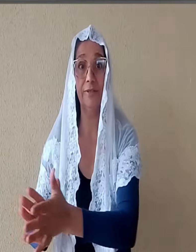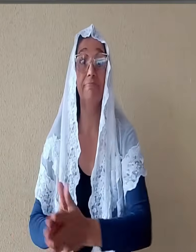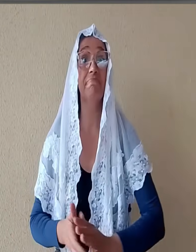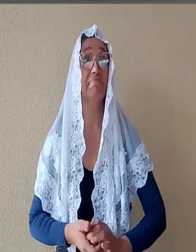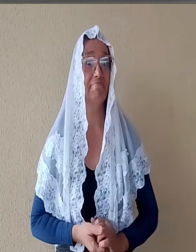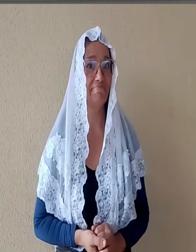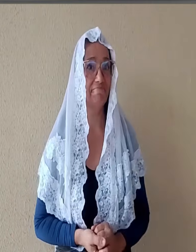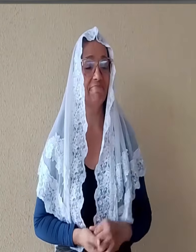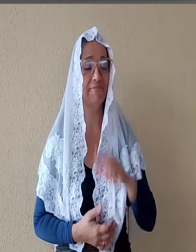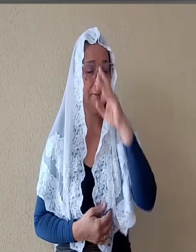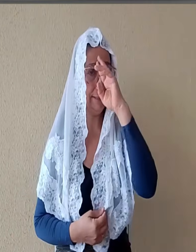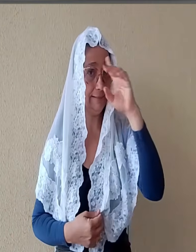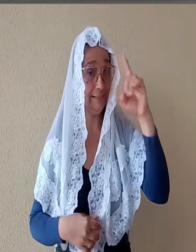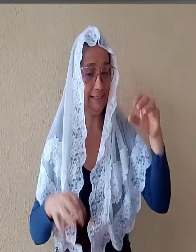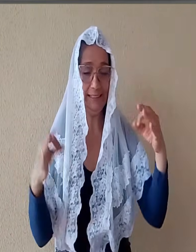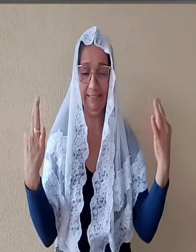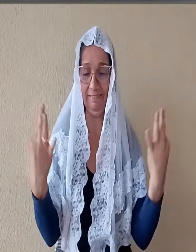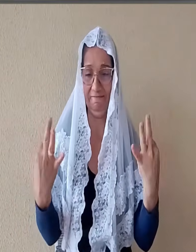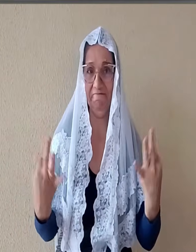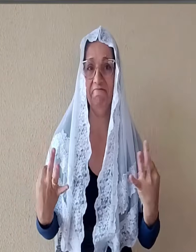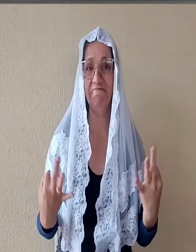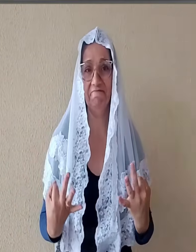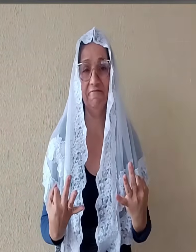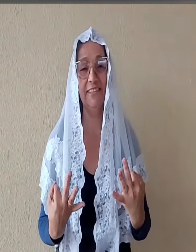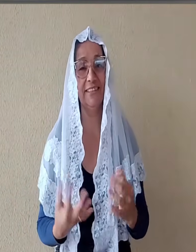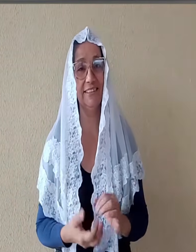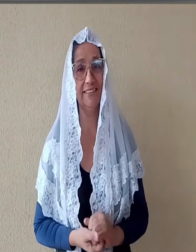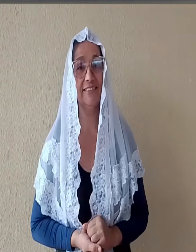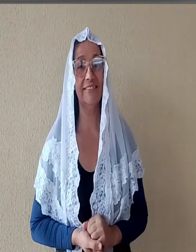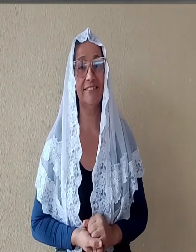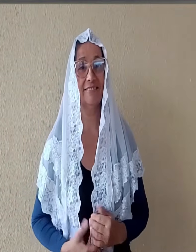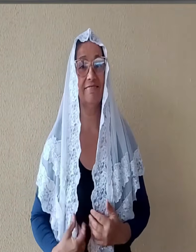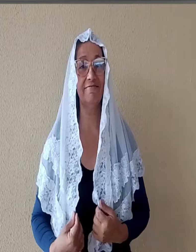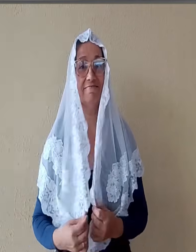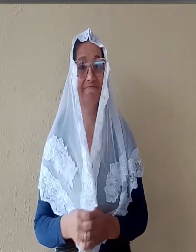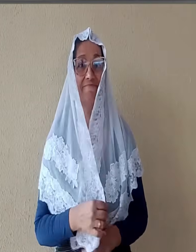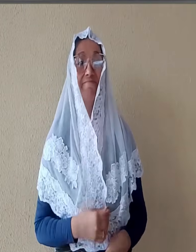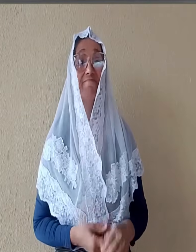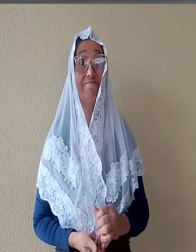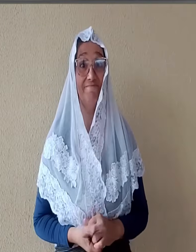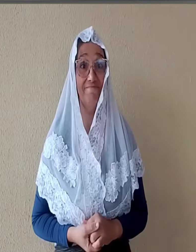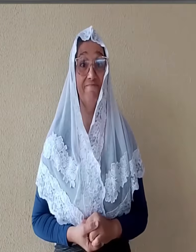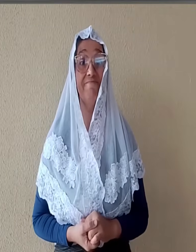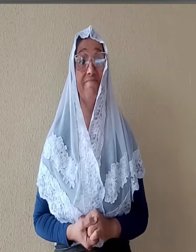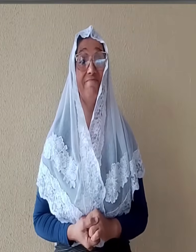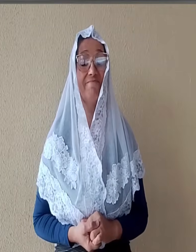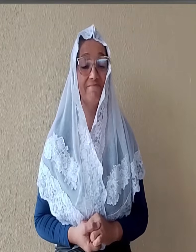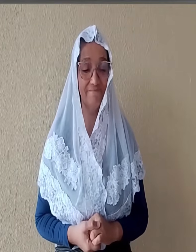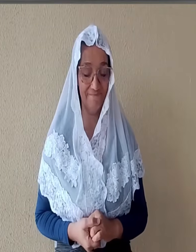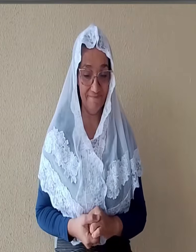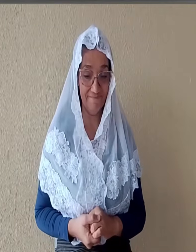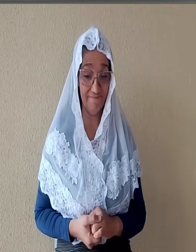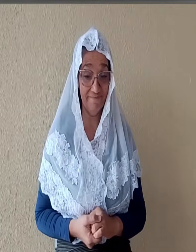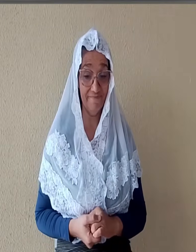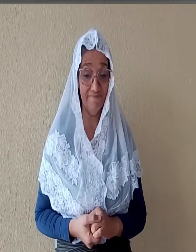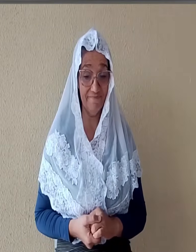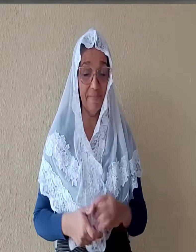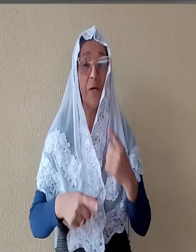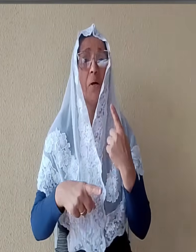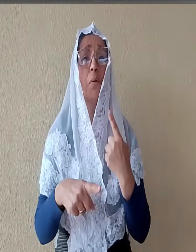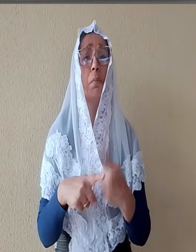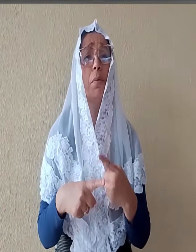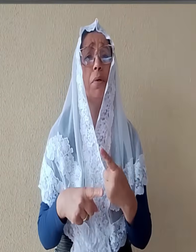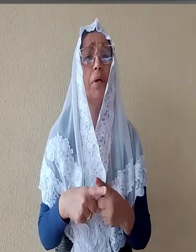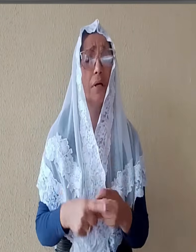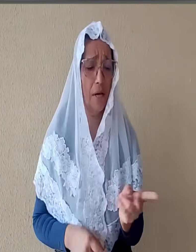no mesmo lugar, né? Para acontecer uma batalha nossa, para nós vencer essa carne, vencer o mundo e retornar para a